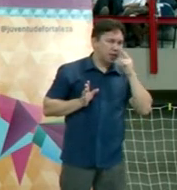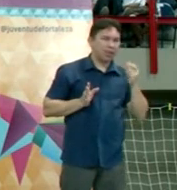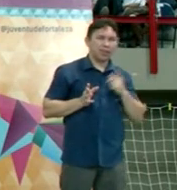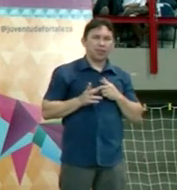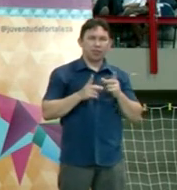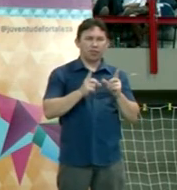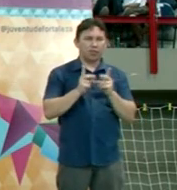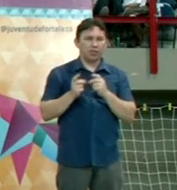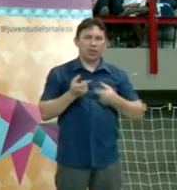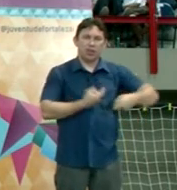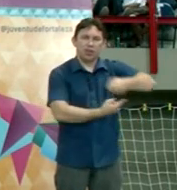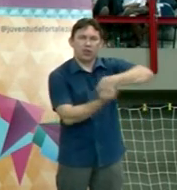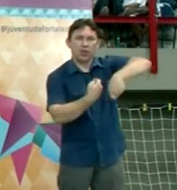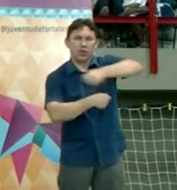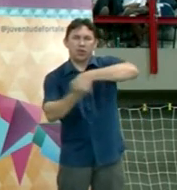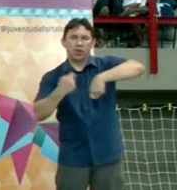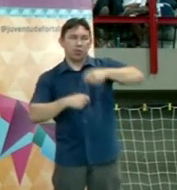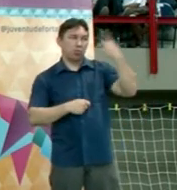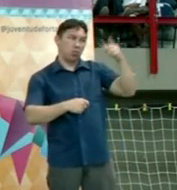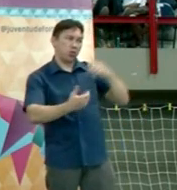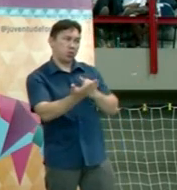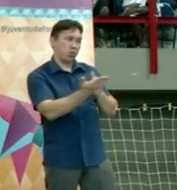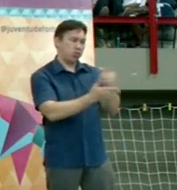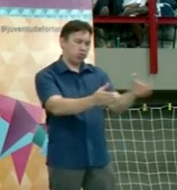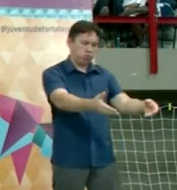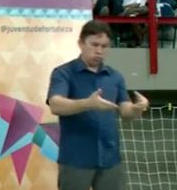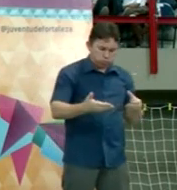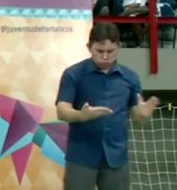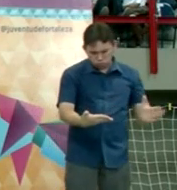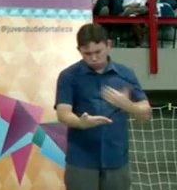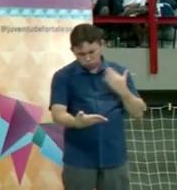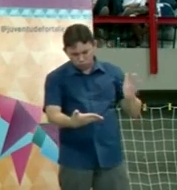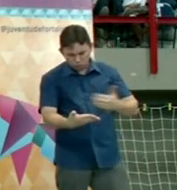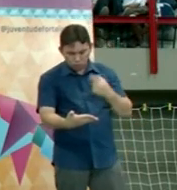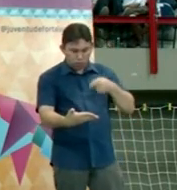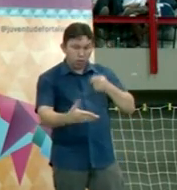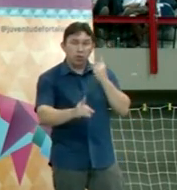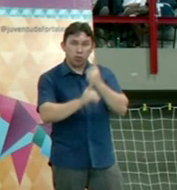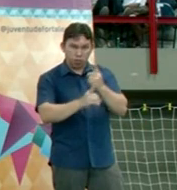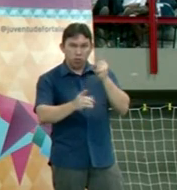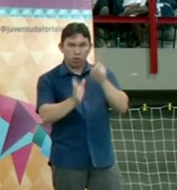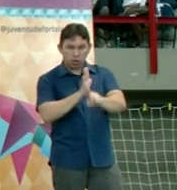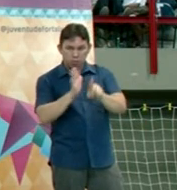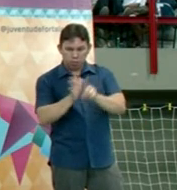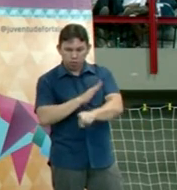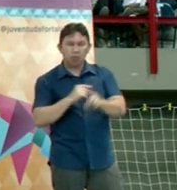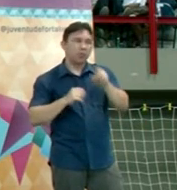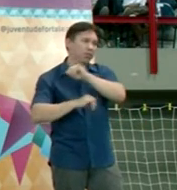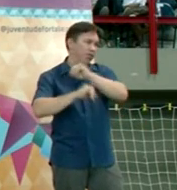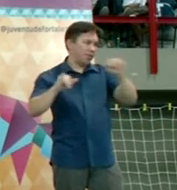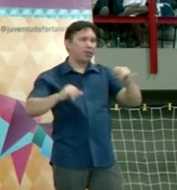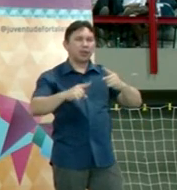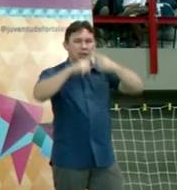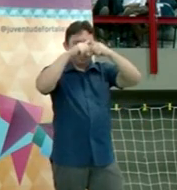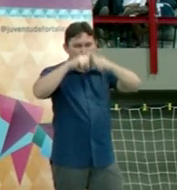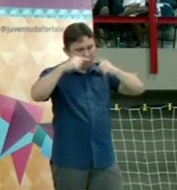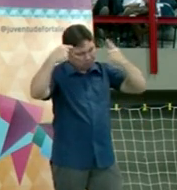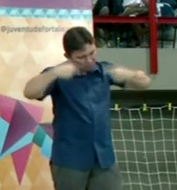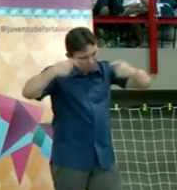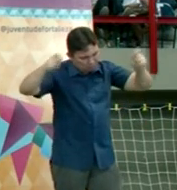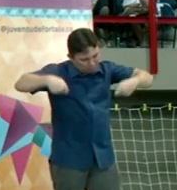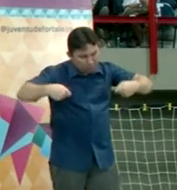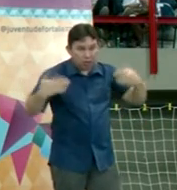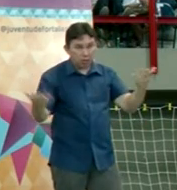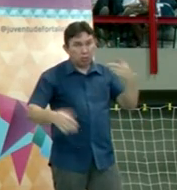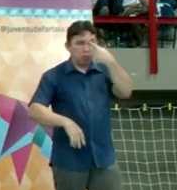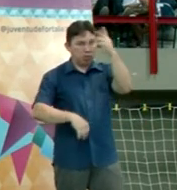mercado. Se você pegar qualquer material daqueles lá, você vai encontrar muitas questões, e isso é um desafio que eu sempre lanço para as pessoas, você já deve ter